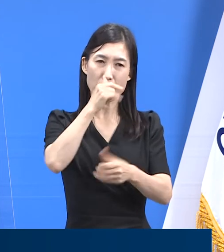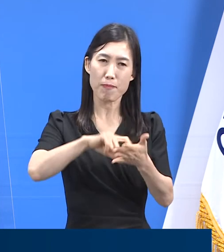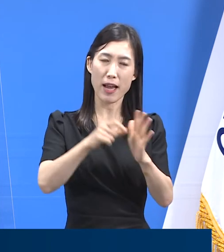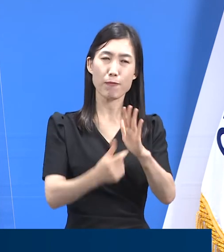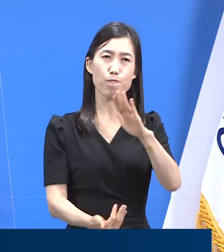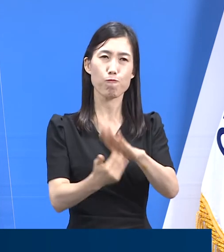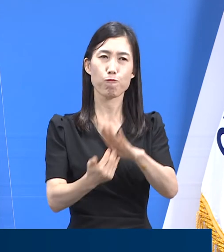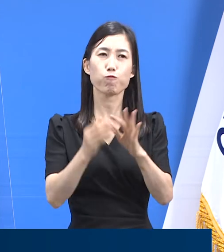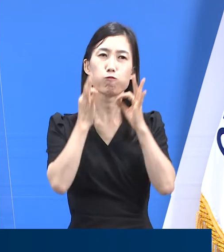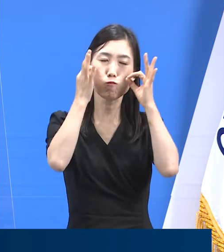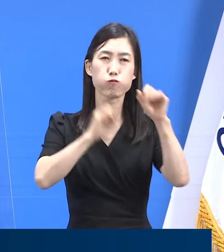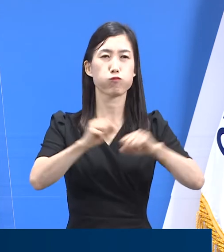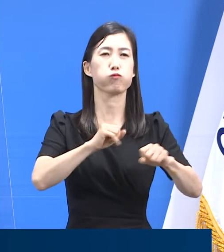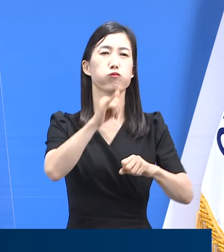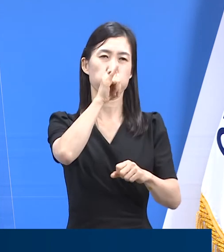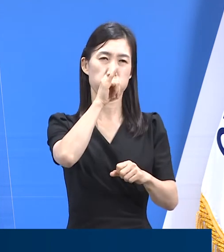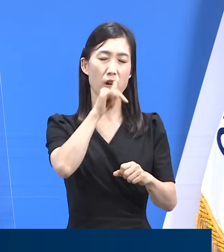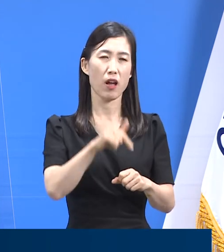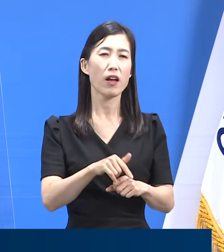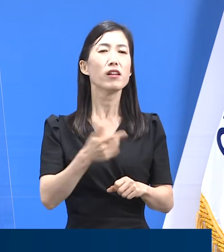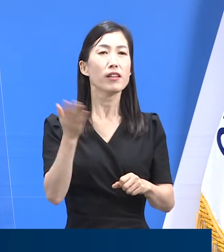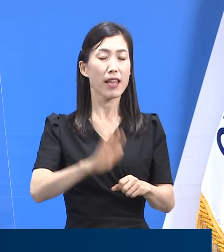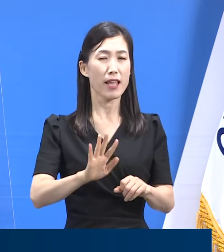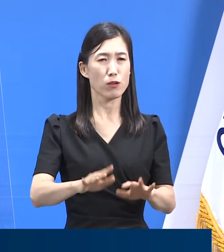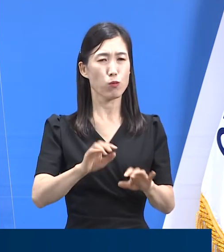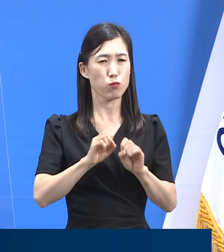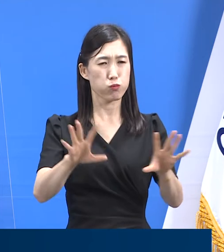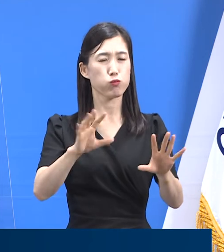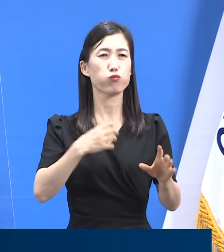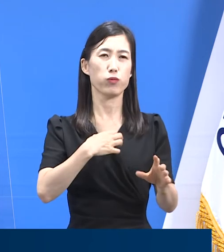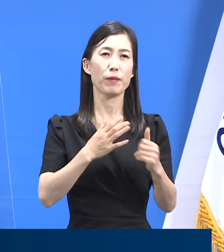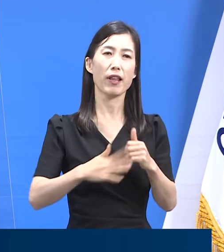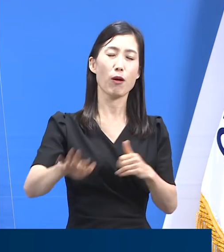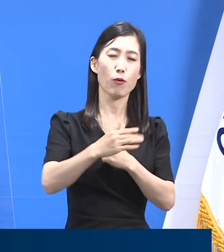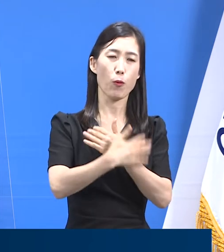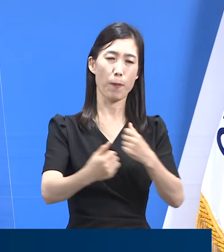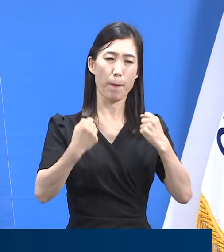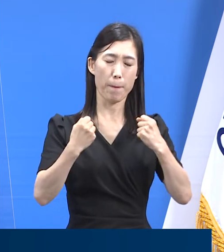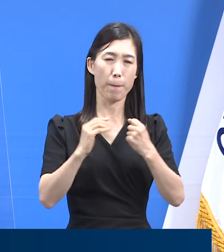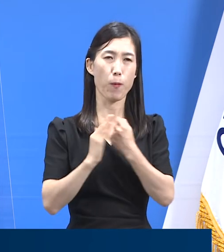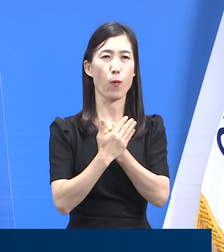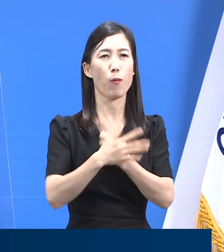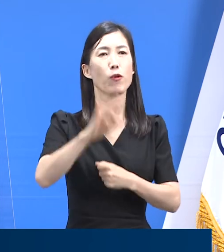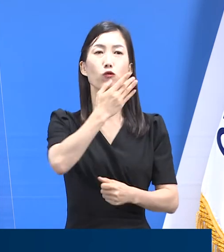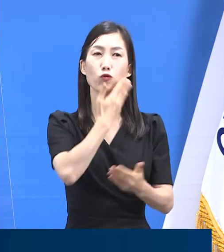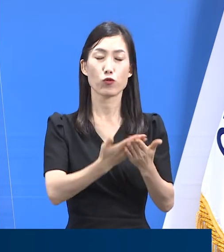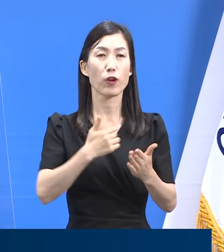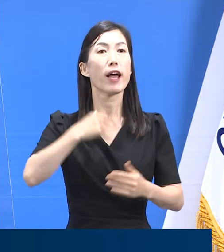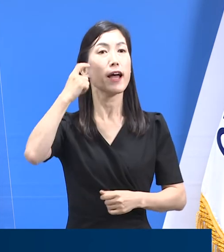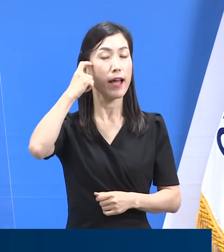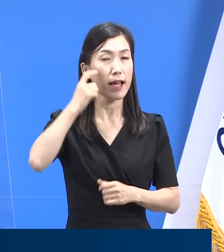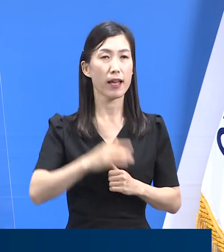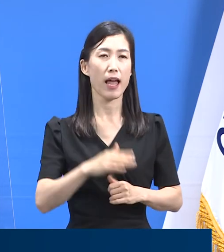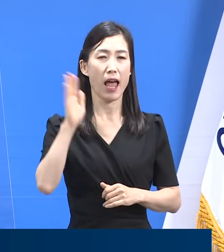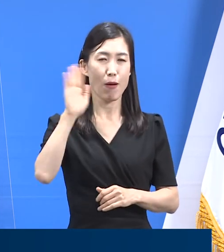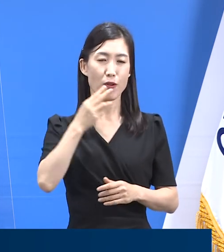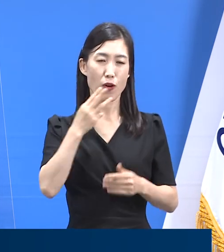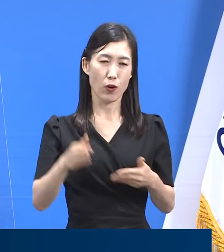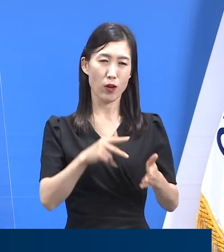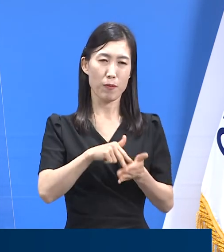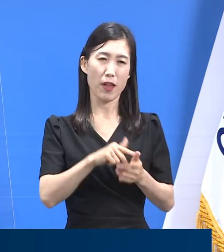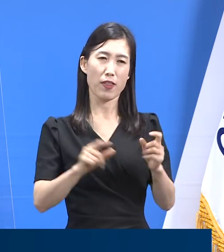선제적으로 대응하는 것만이 모두의 안전을 지키는 최선의 전략입니다. 앞으로도 경기도는 계속해 노력해